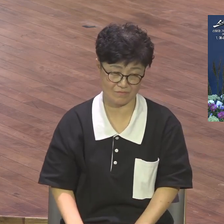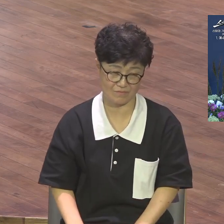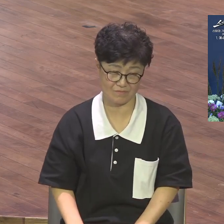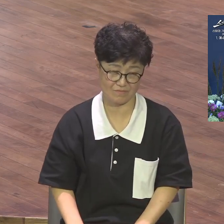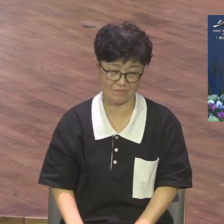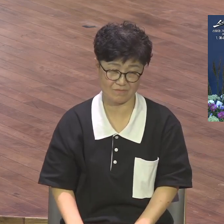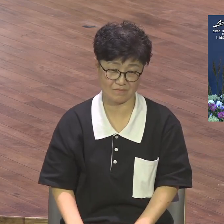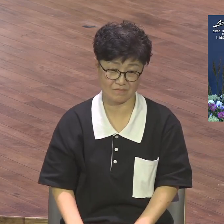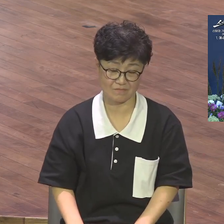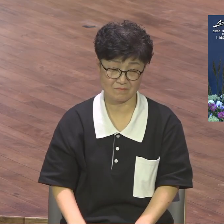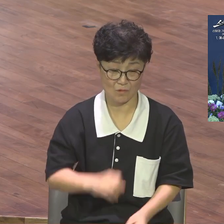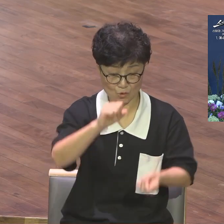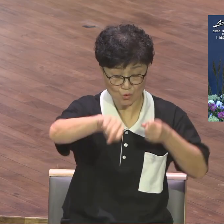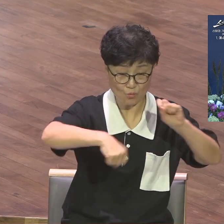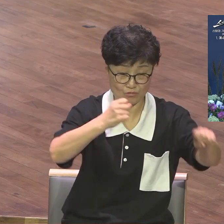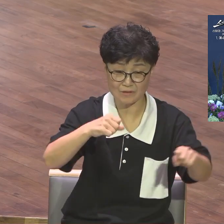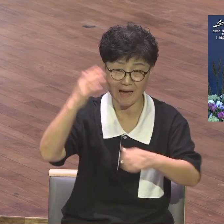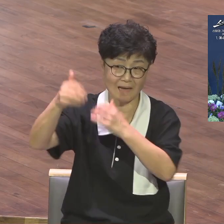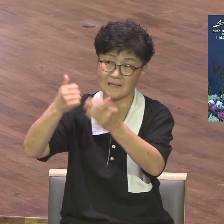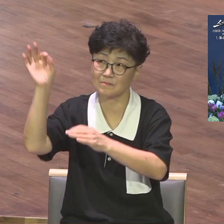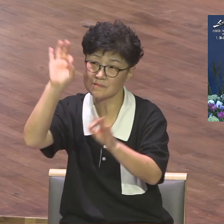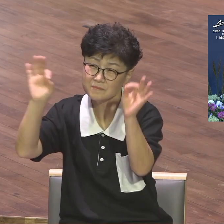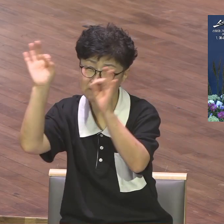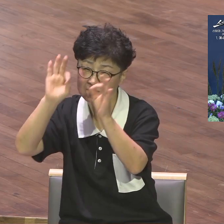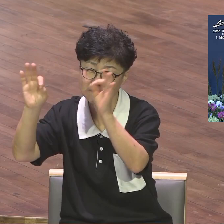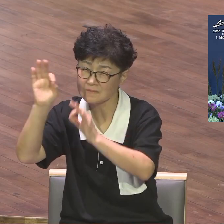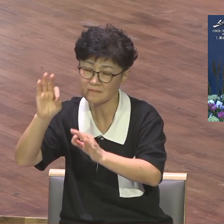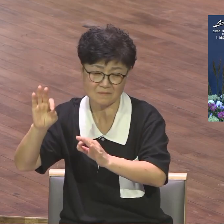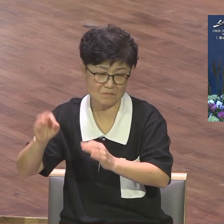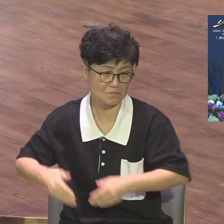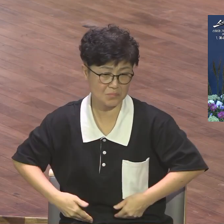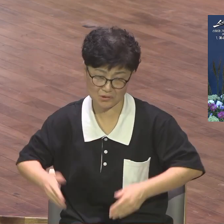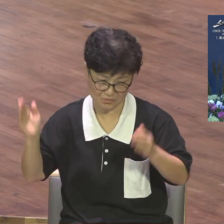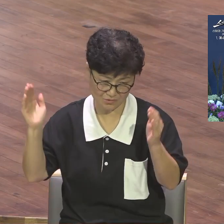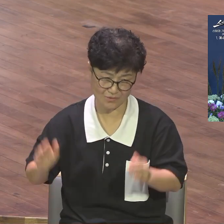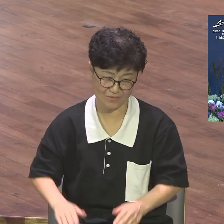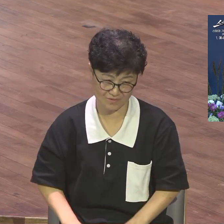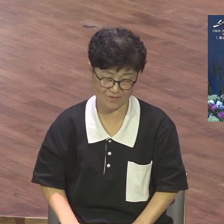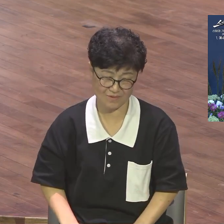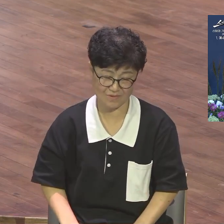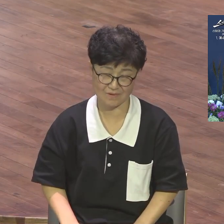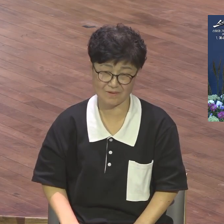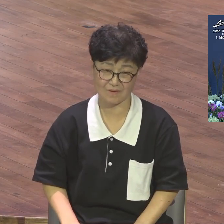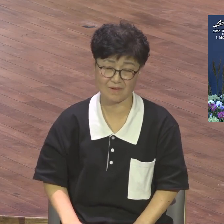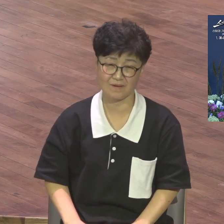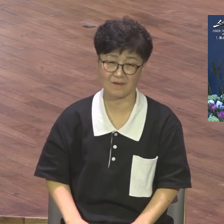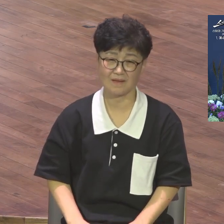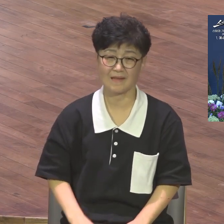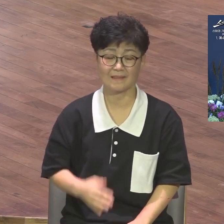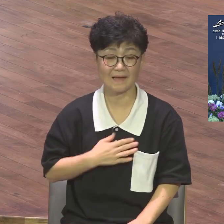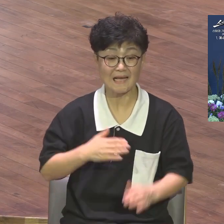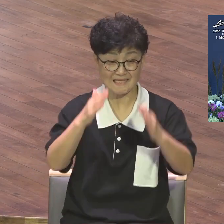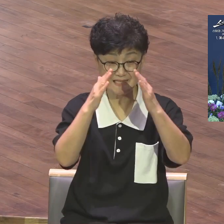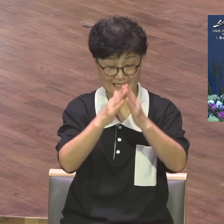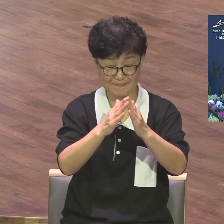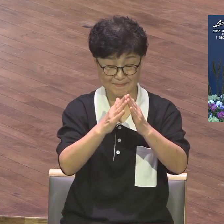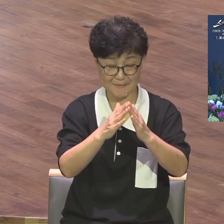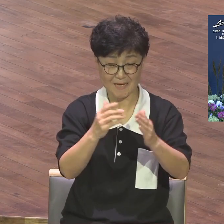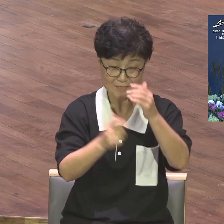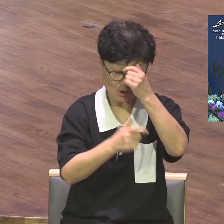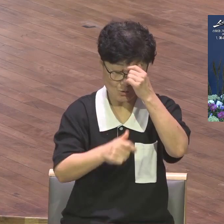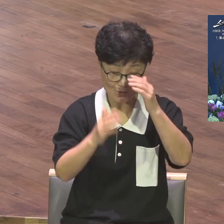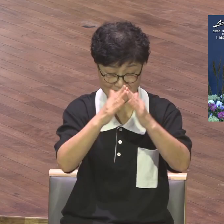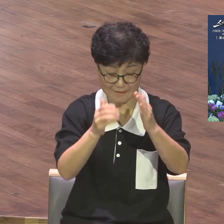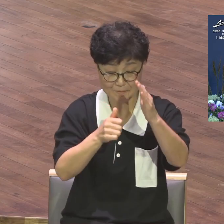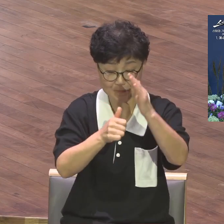본 적도 없고 들은 적도 없습니다. 제가 전에 어디 신방을 가니까 초신자분이 그 신방 테이블에 상에다 딱 기도 제목을